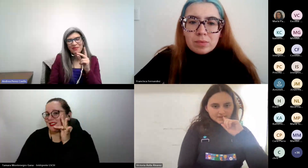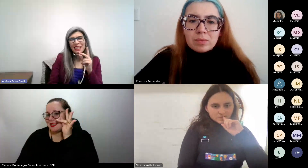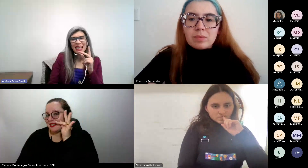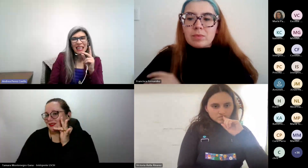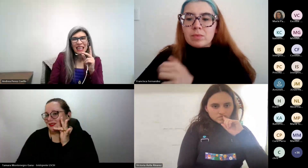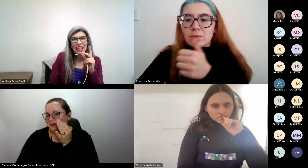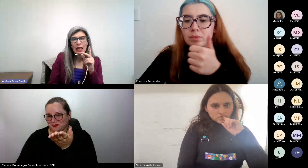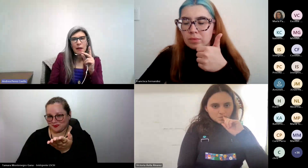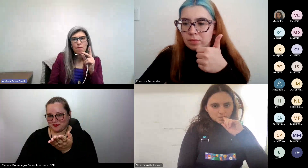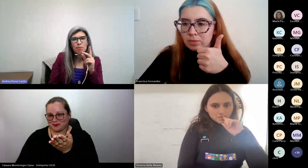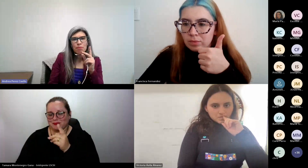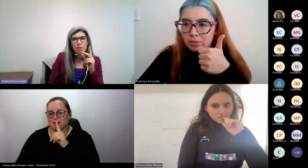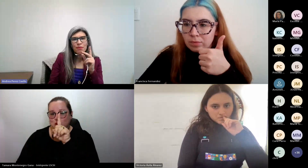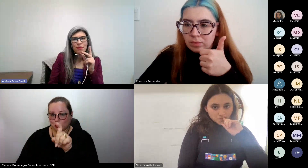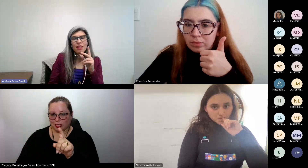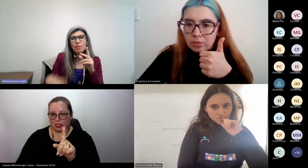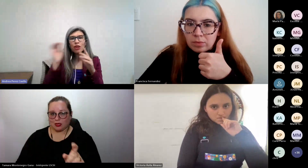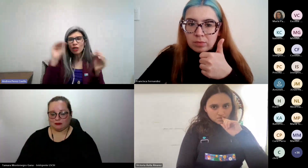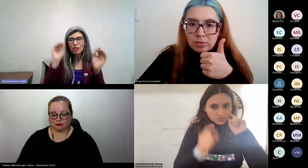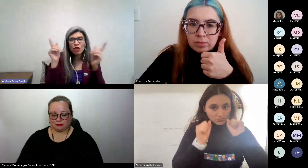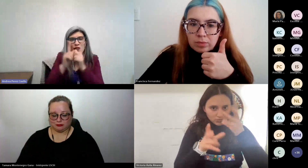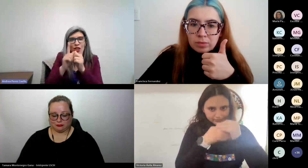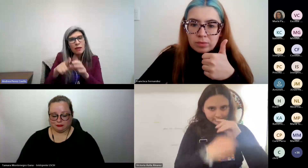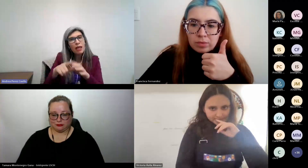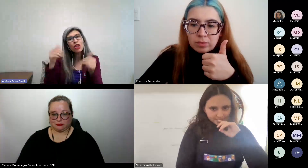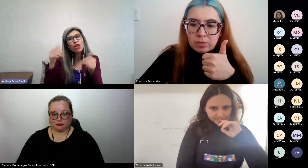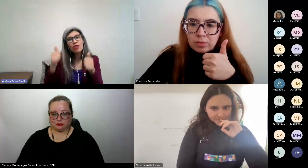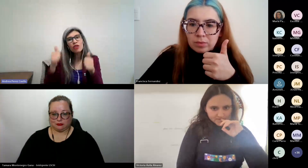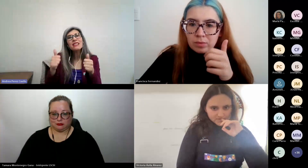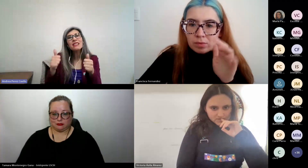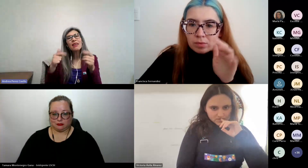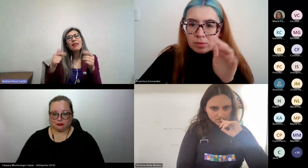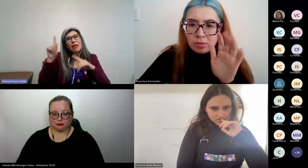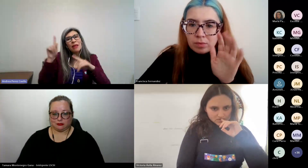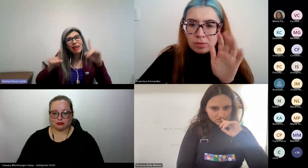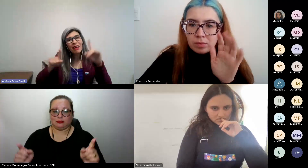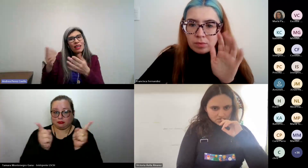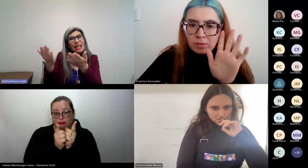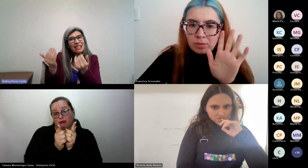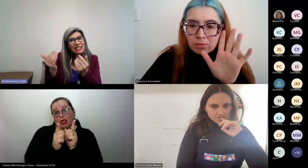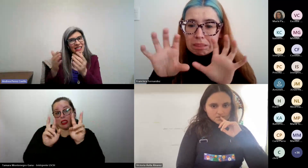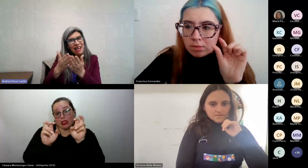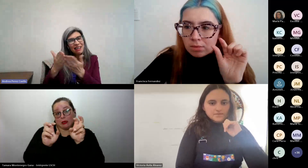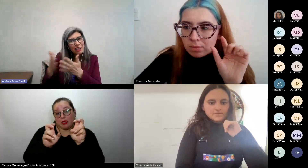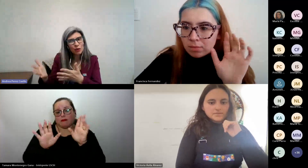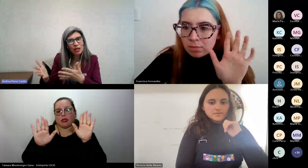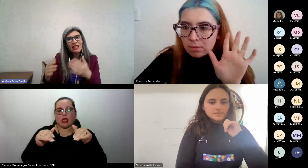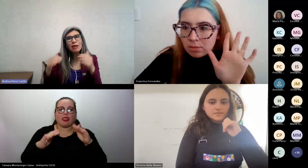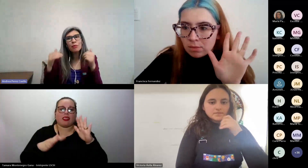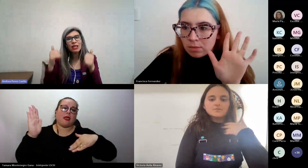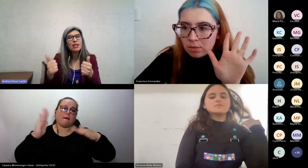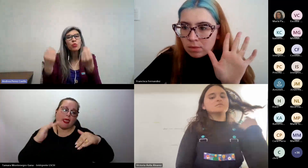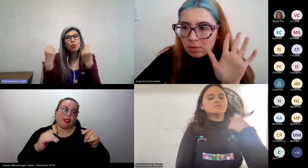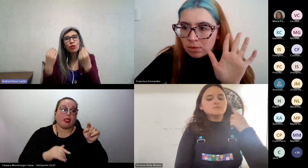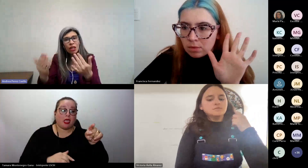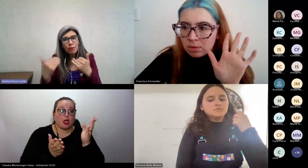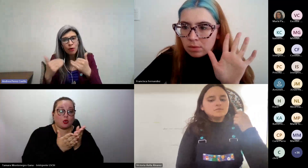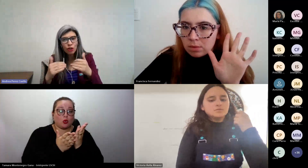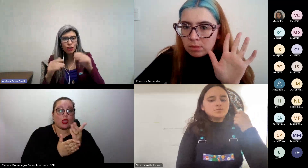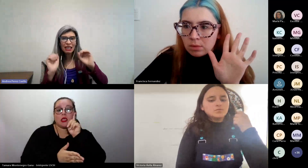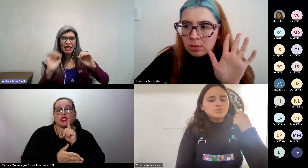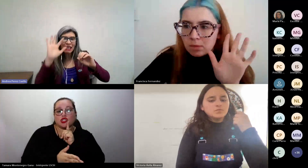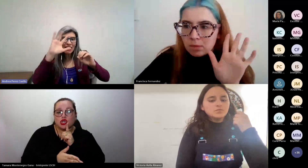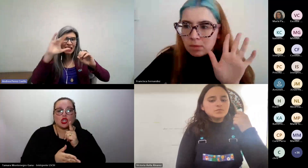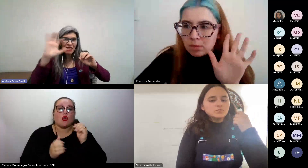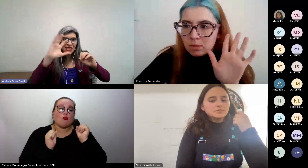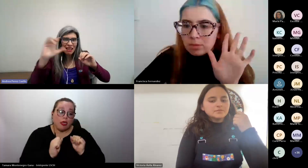Fran. Em, Perdón, y solo resumiendo, entonces, dependiendo de las necesidades del estudiante, puede ser un muy buen